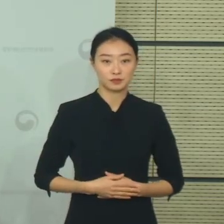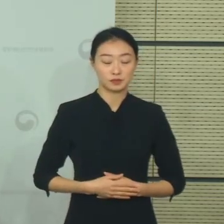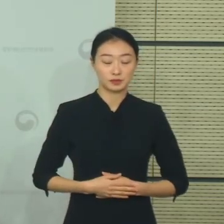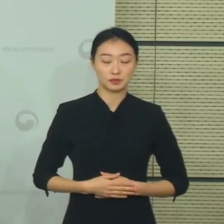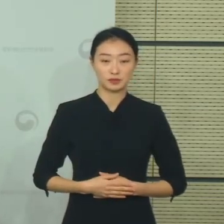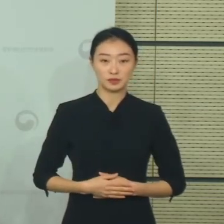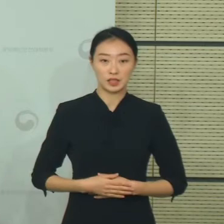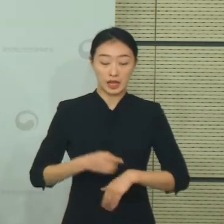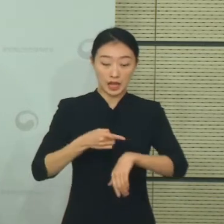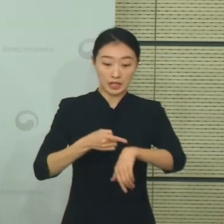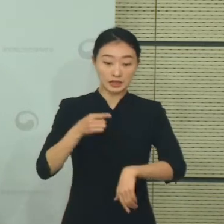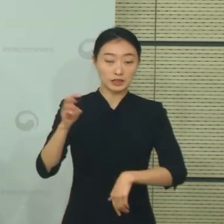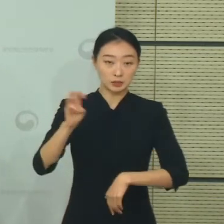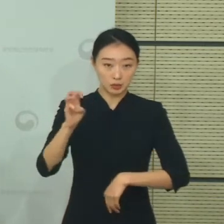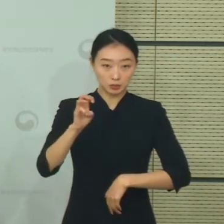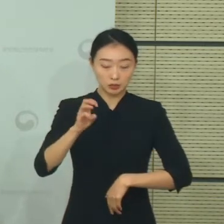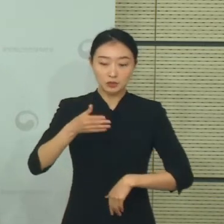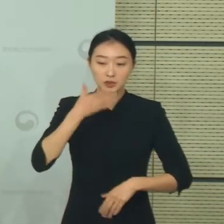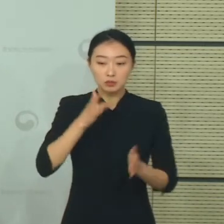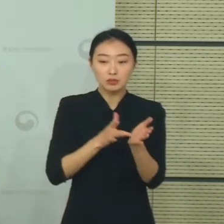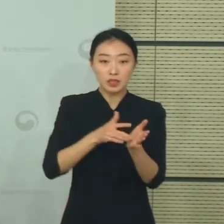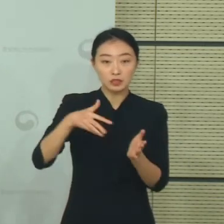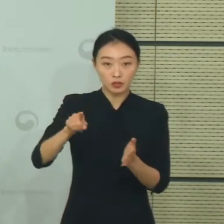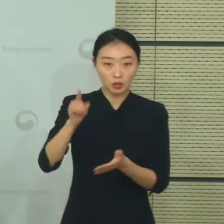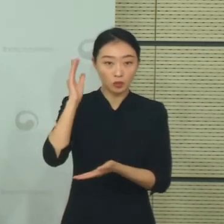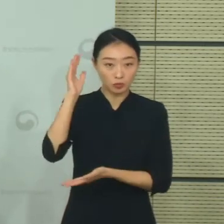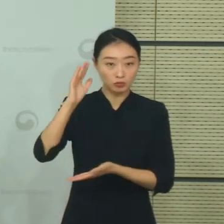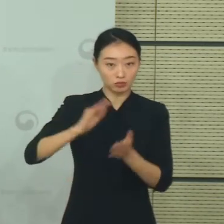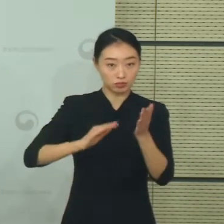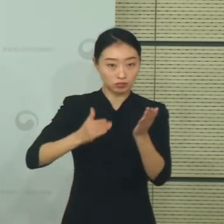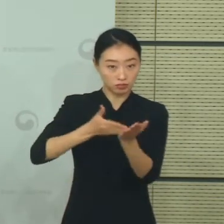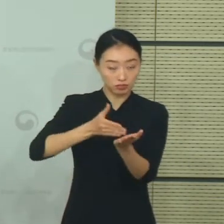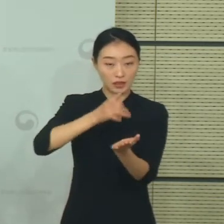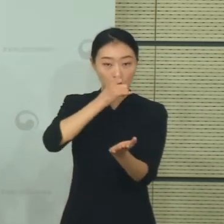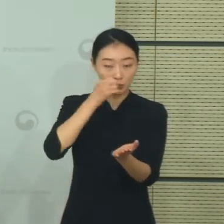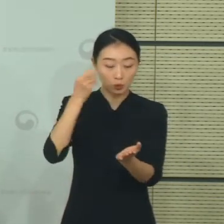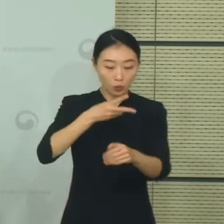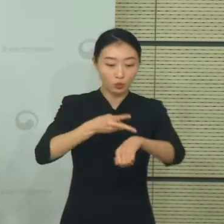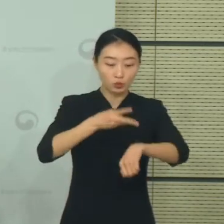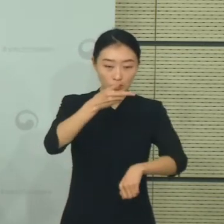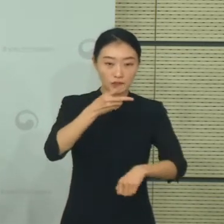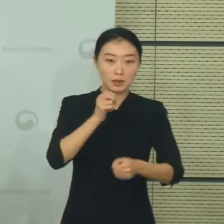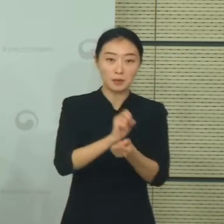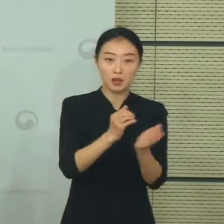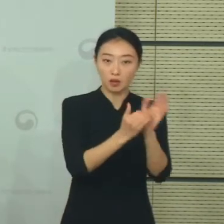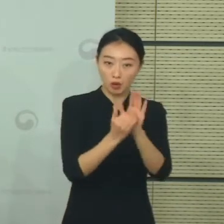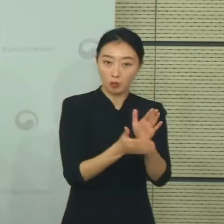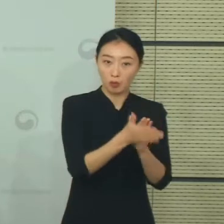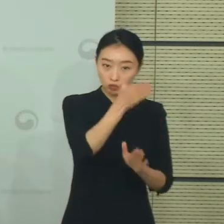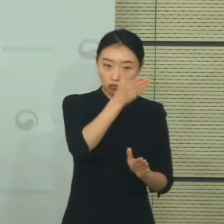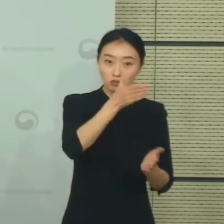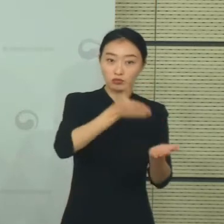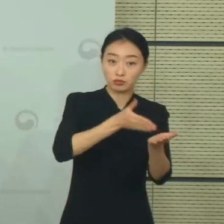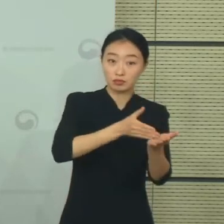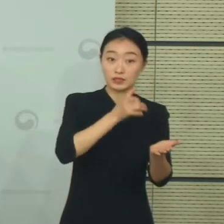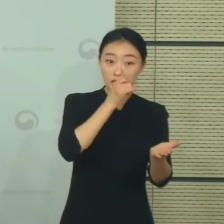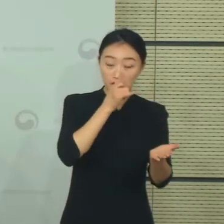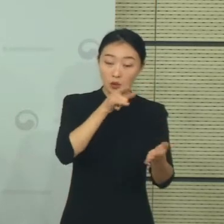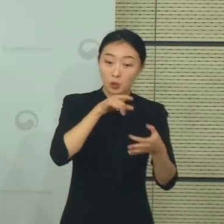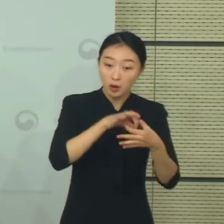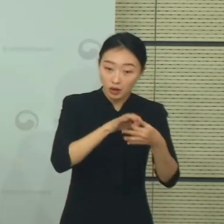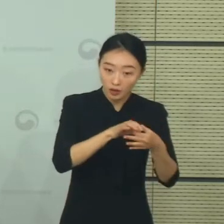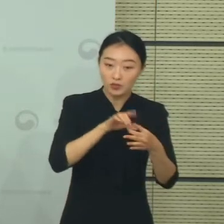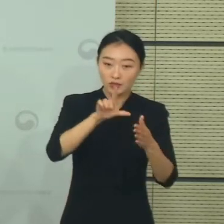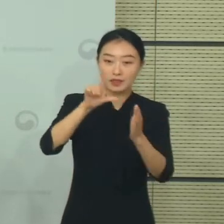30분에 식품의약품안전처 브리핑과 14시에 중앙방역대책본부 브리핑이 예정돼 있습니다. 관련 내용은 해당 브리핑 때 질문해